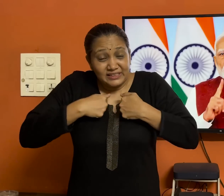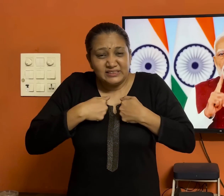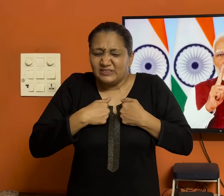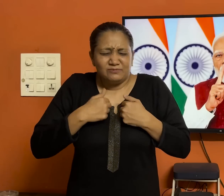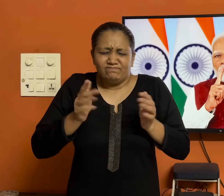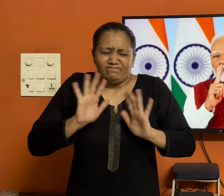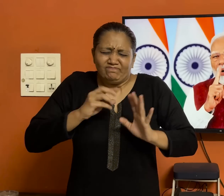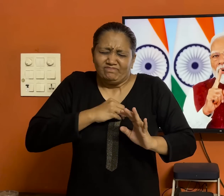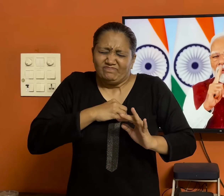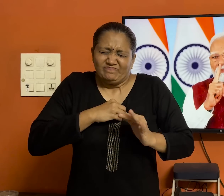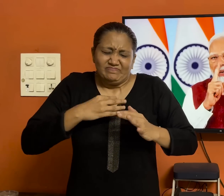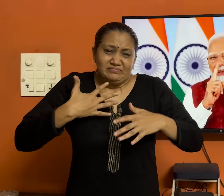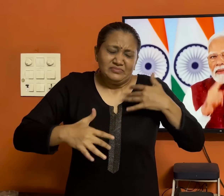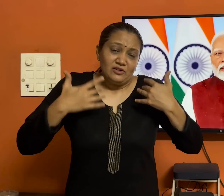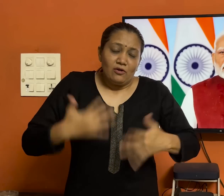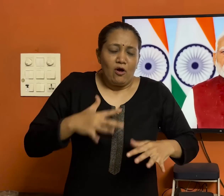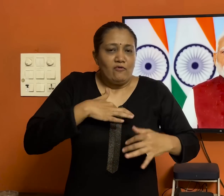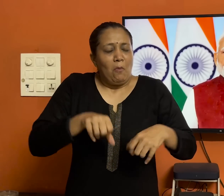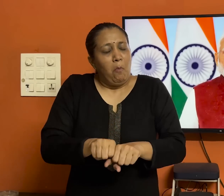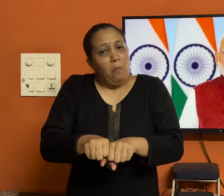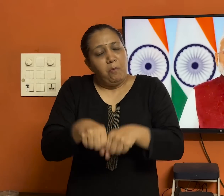ये पीड़ा बहुत बड़ी थी।